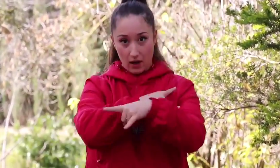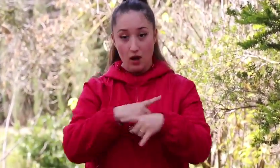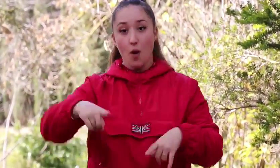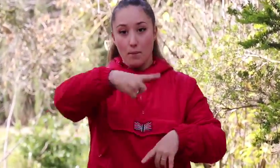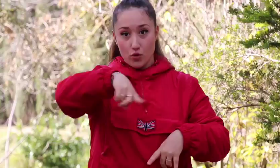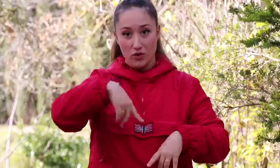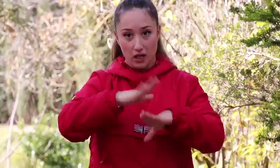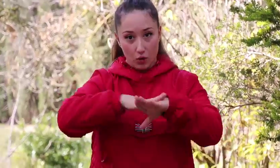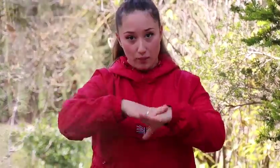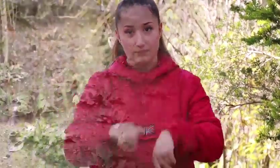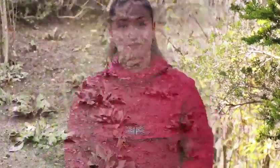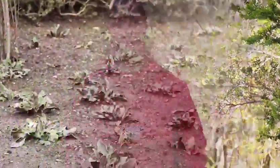desaparezca por nuestra culpa.